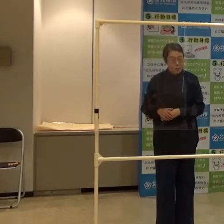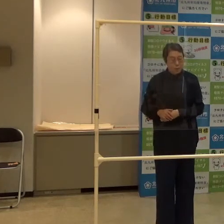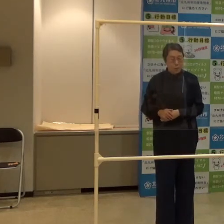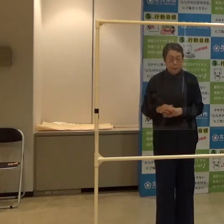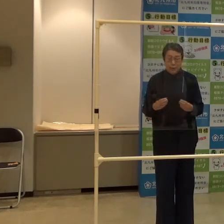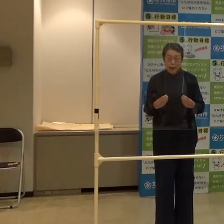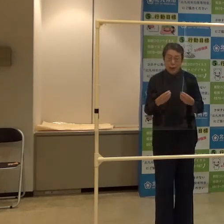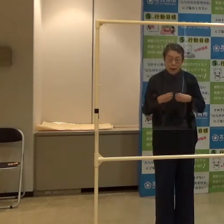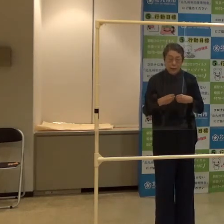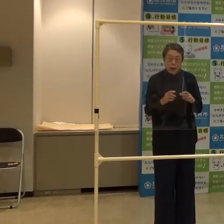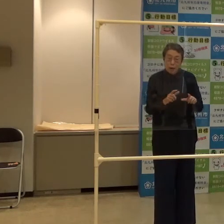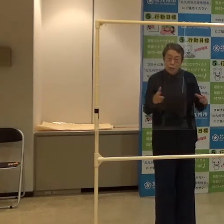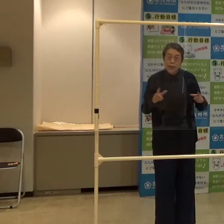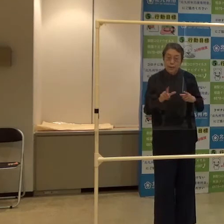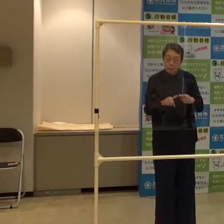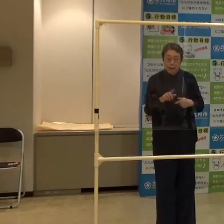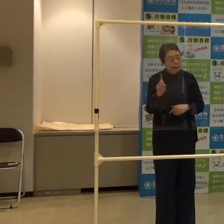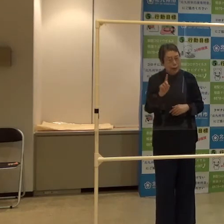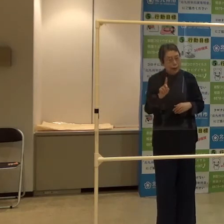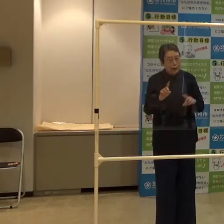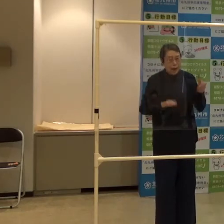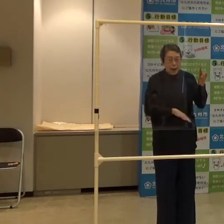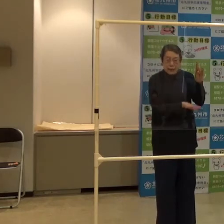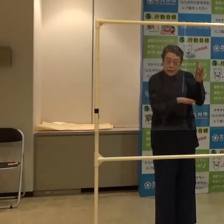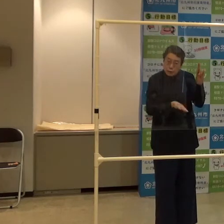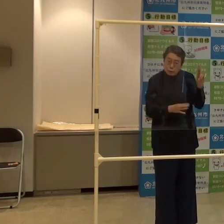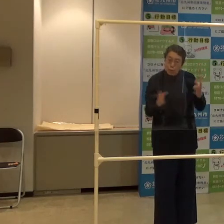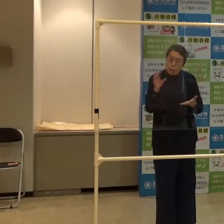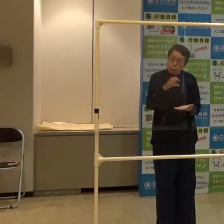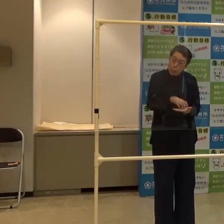性はあるということでよろしいでしょうか。